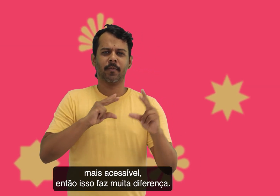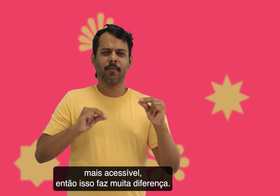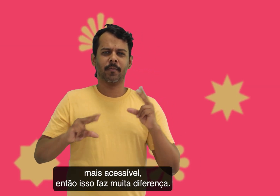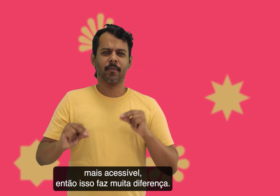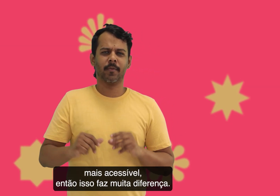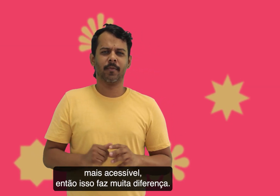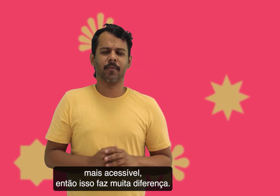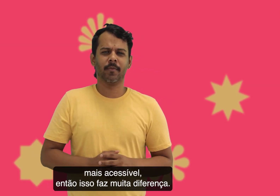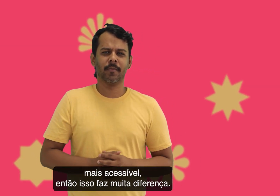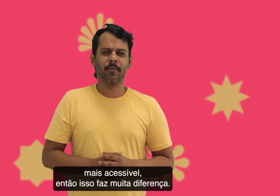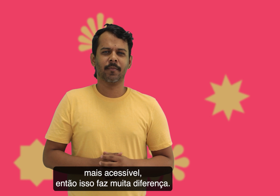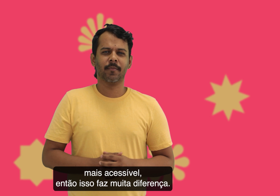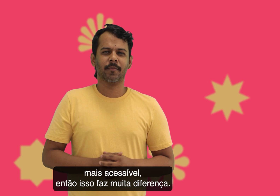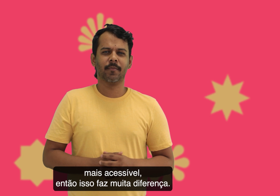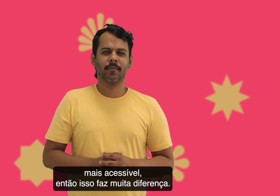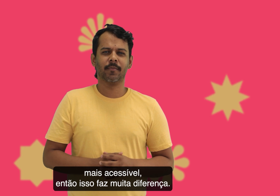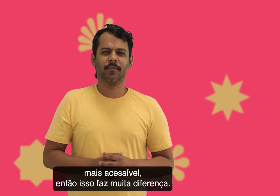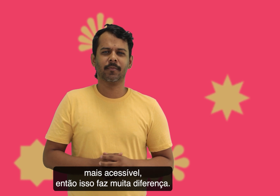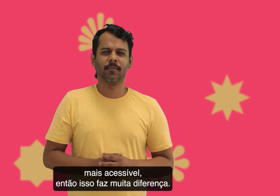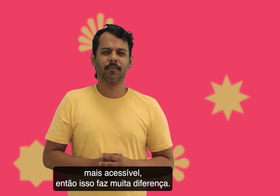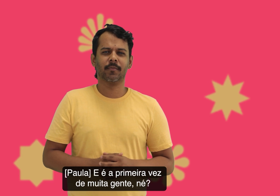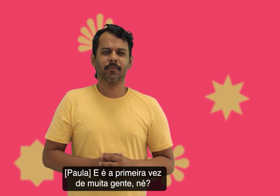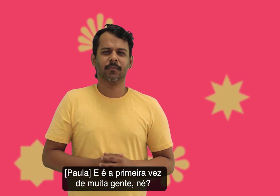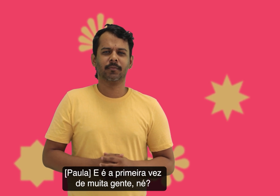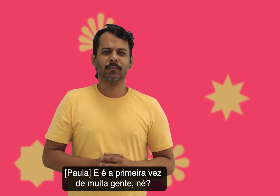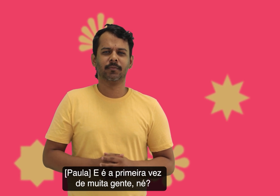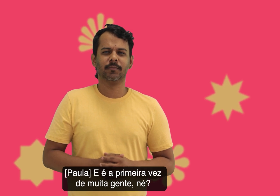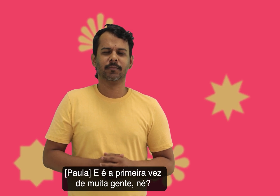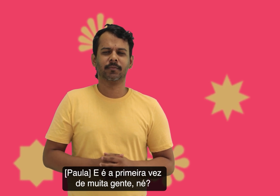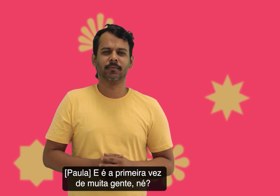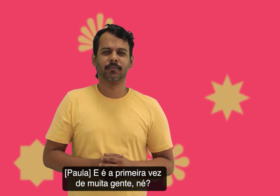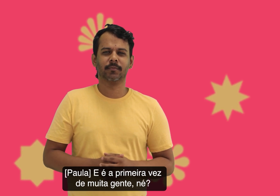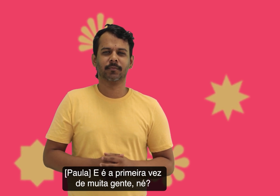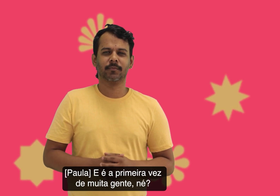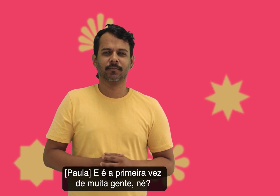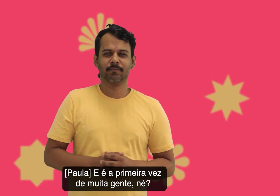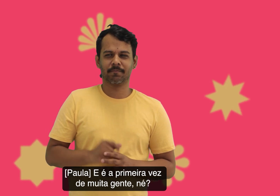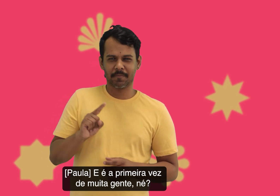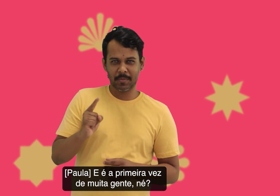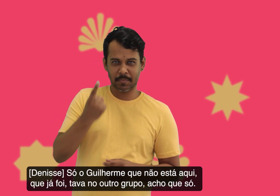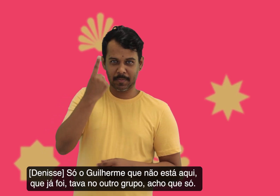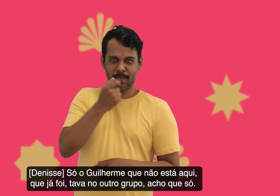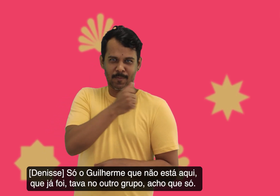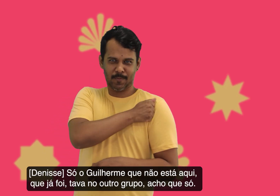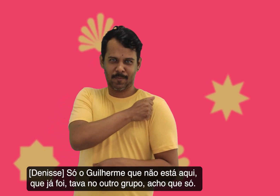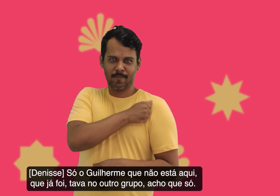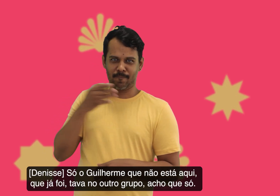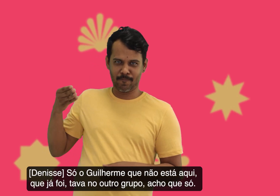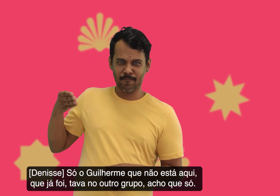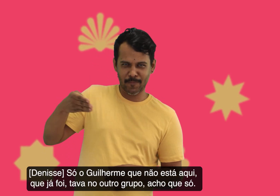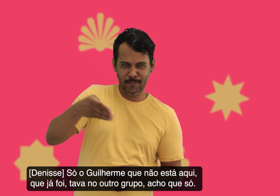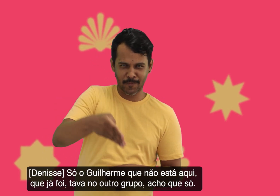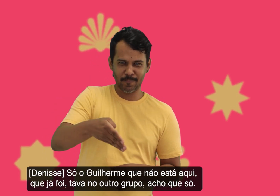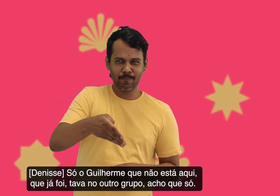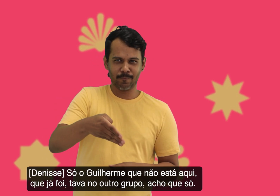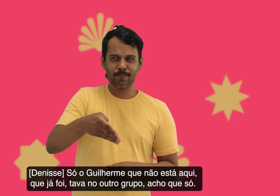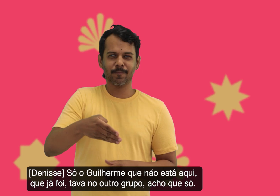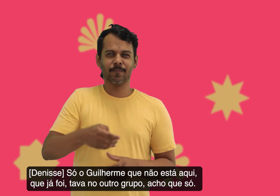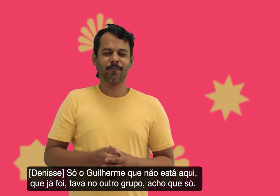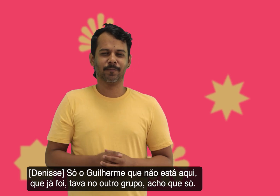acessível, né? Faz muita diferença. Primeira vez de muita gente, né? Muita gente, acho que só o Guilherme, que não tá aqui, que já foi, tá no outro